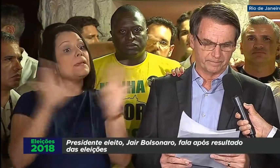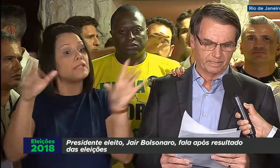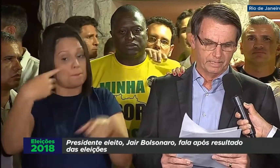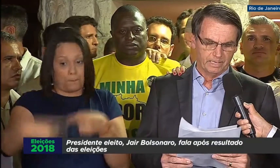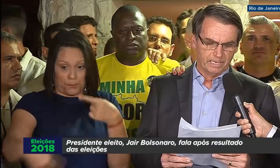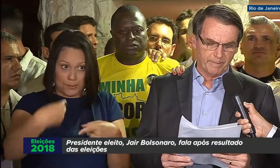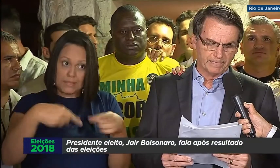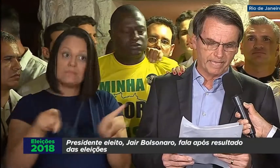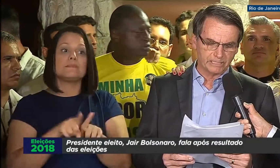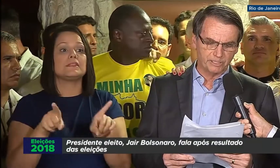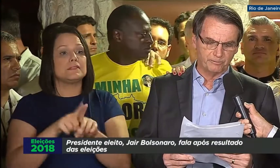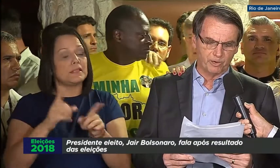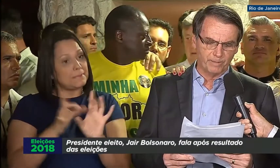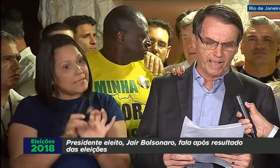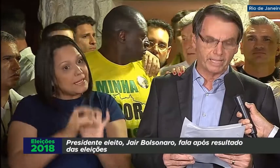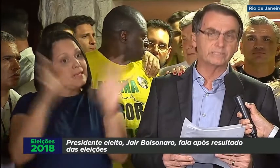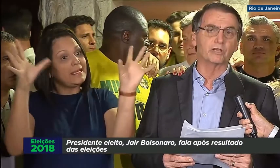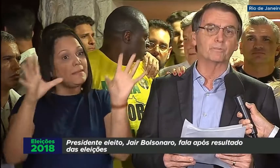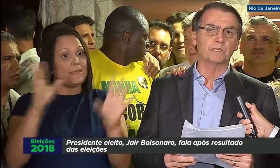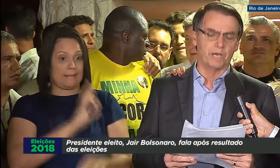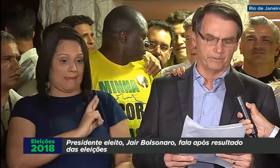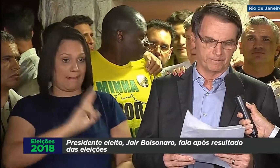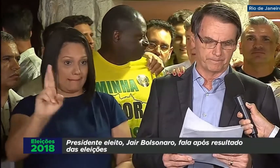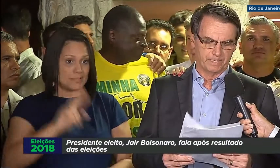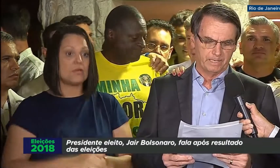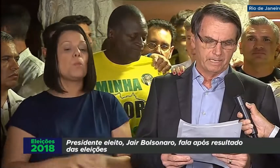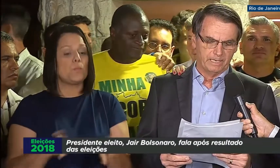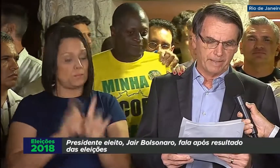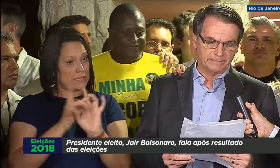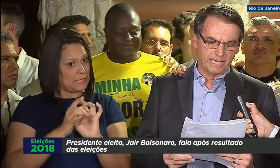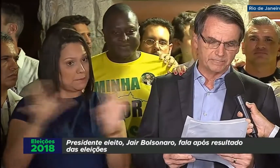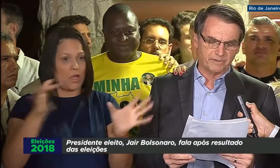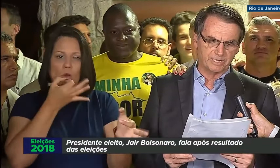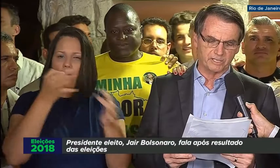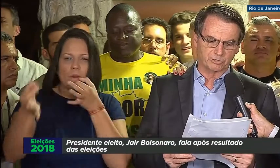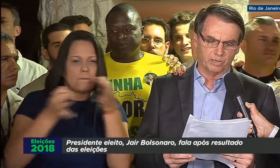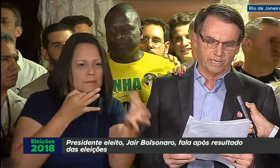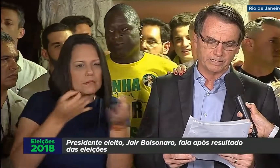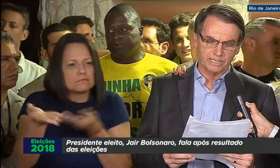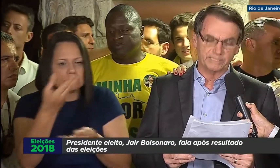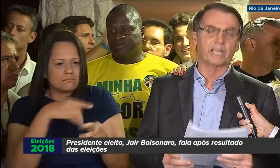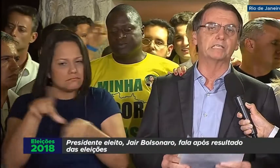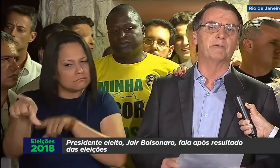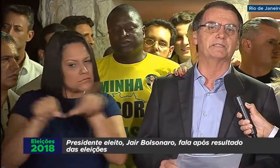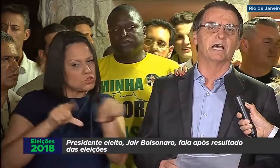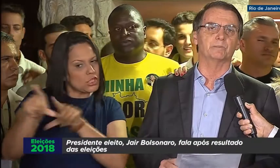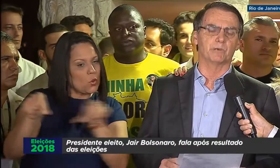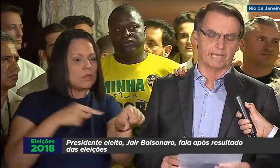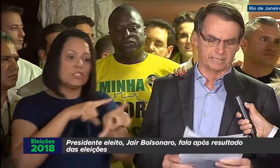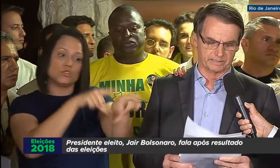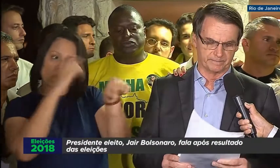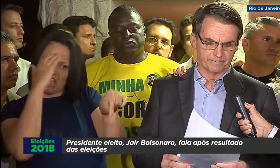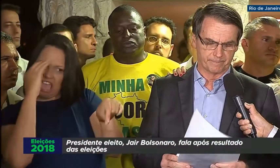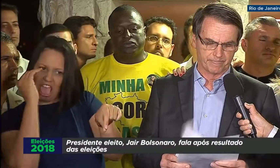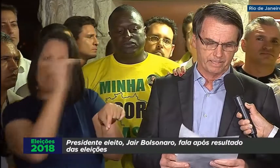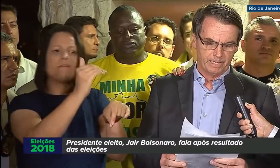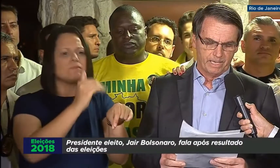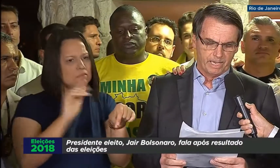religiosa, liberdade de informar e ter opinião, liberdade de fazer escolhas e ser respeitado por